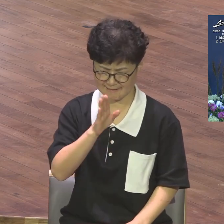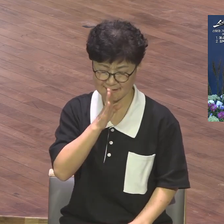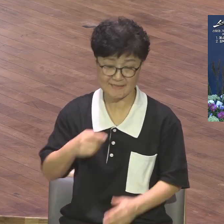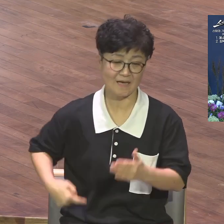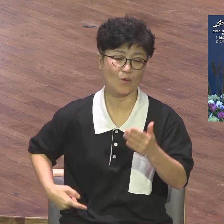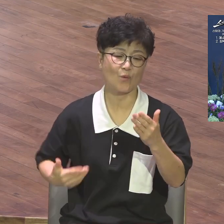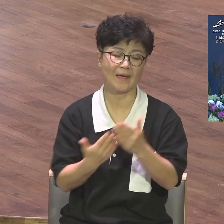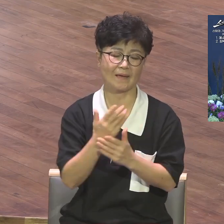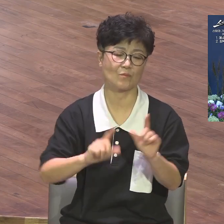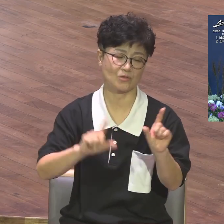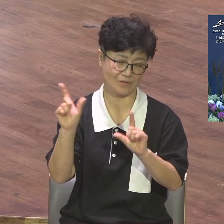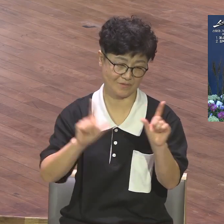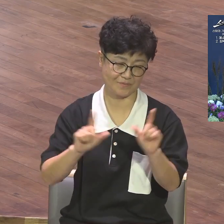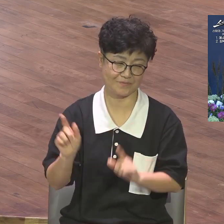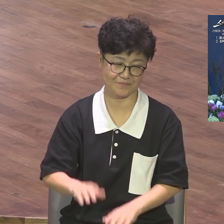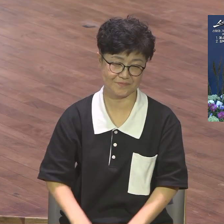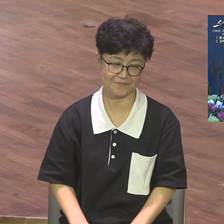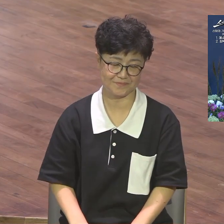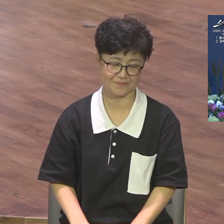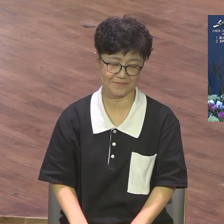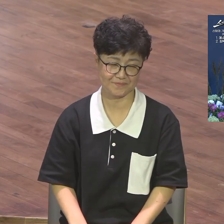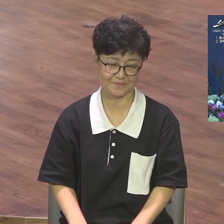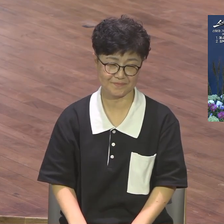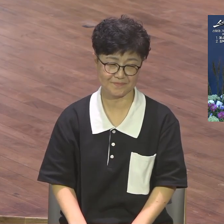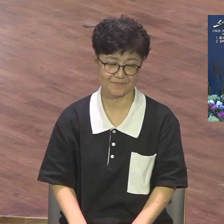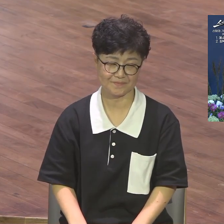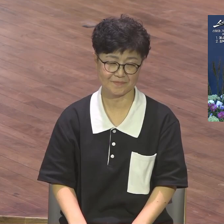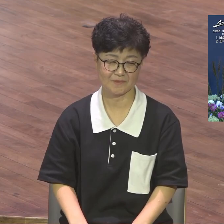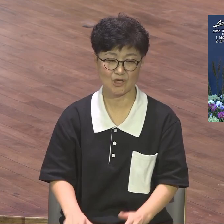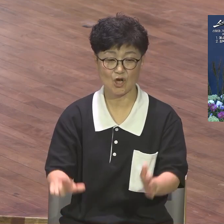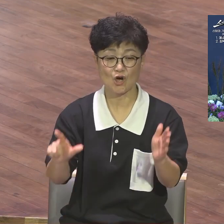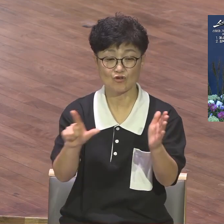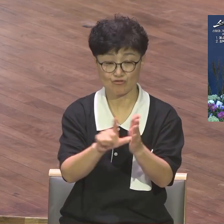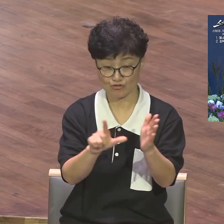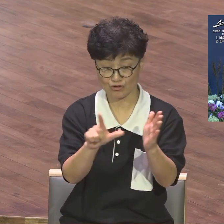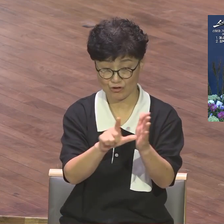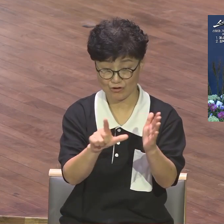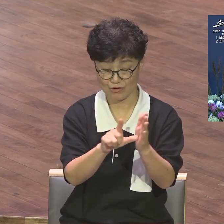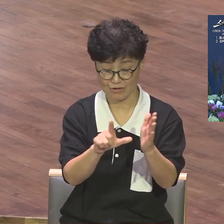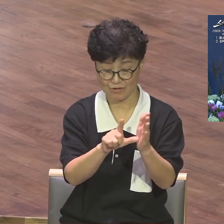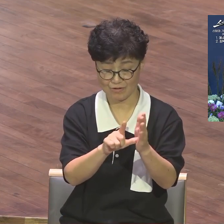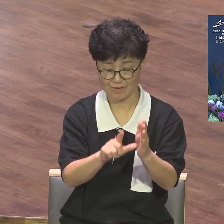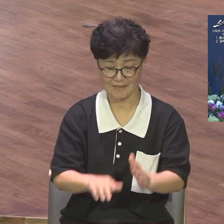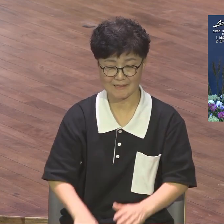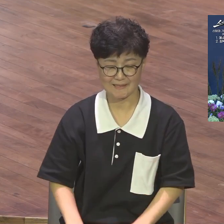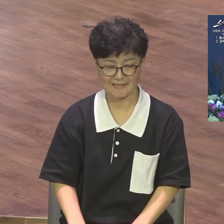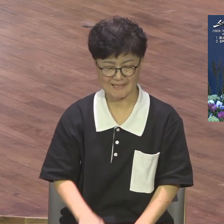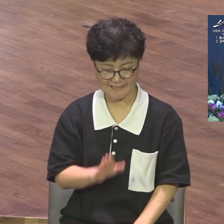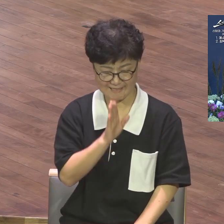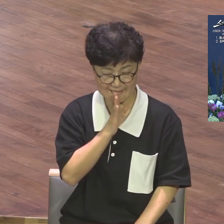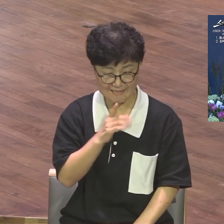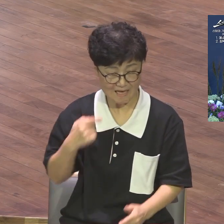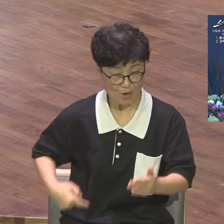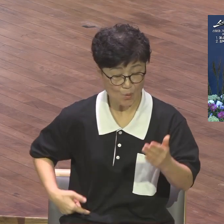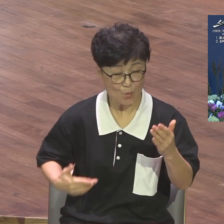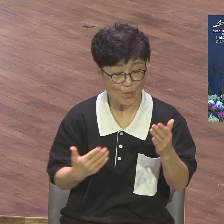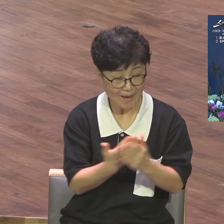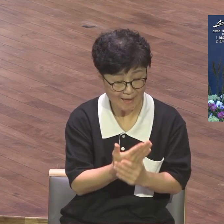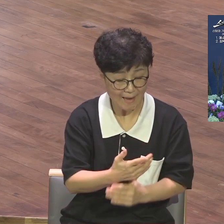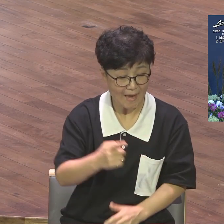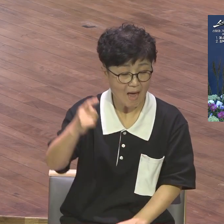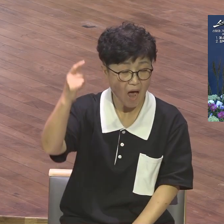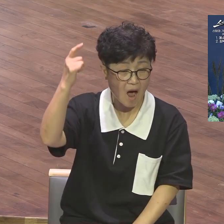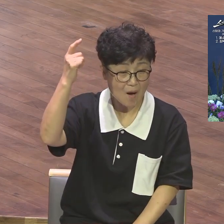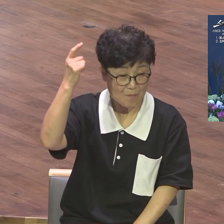것입니다. 그래서 종교개혁자 마틴 루터는 진정한 회개는 머리가 회개하고 가슴이 회개하고 돈